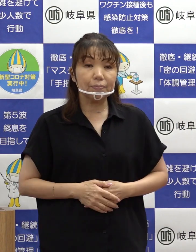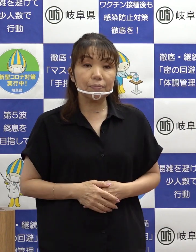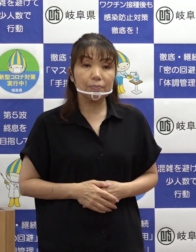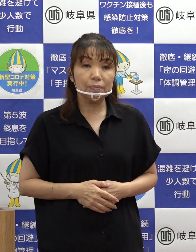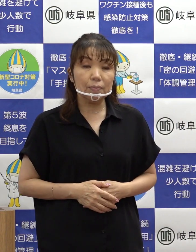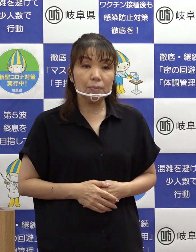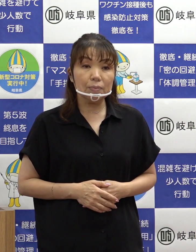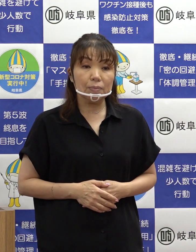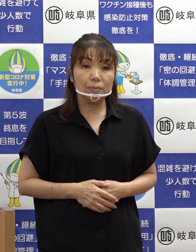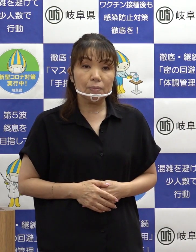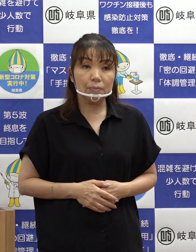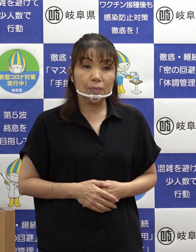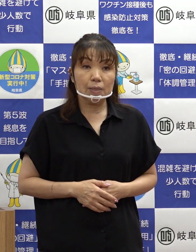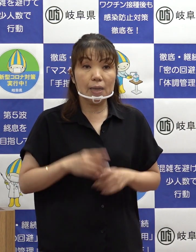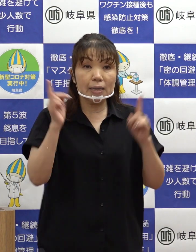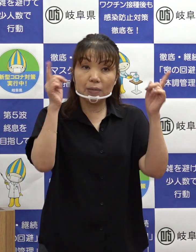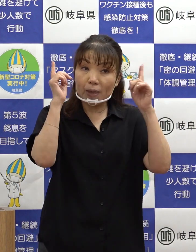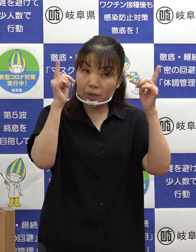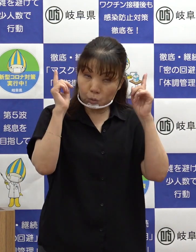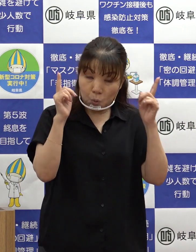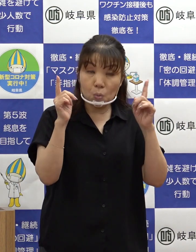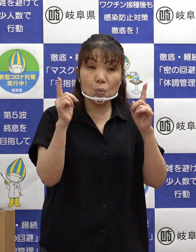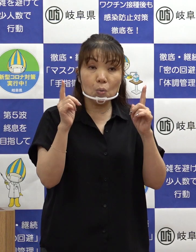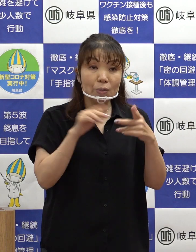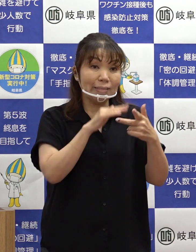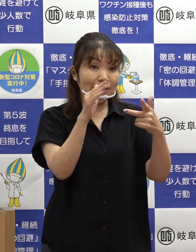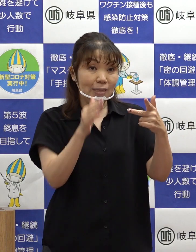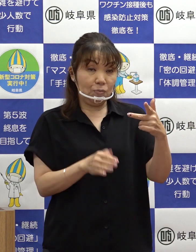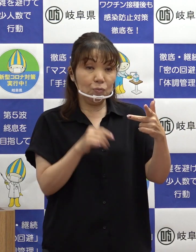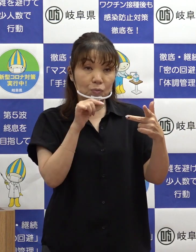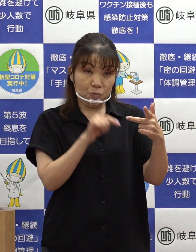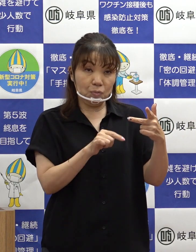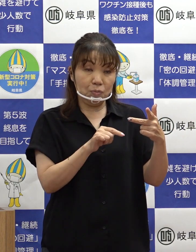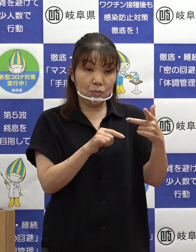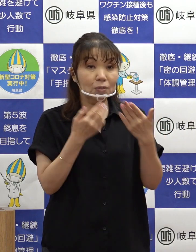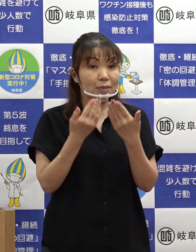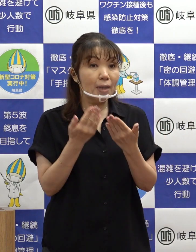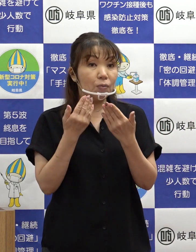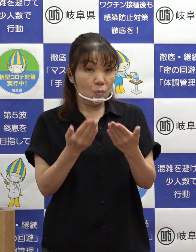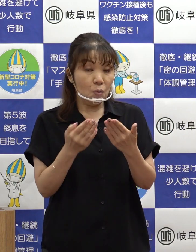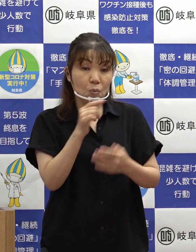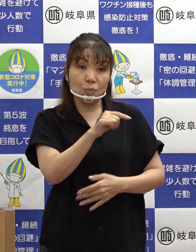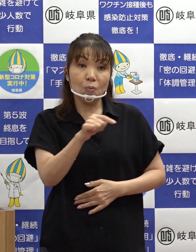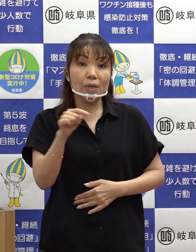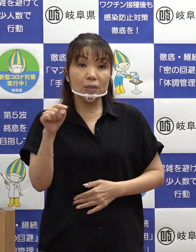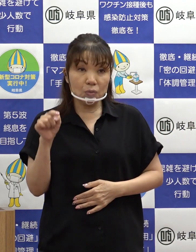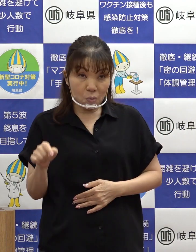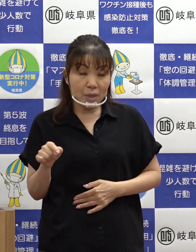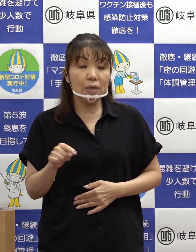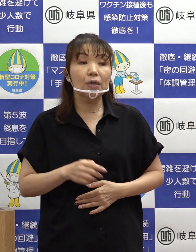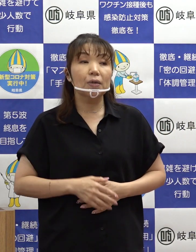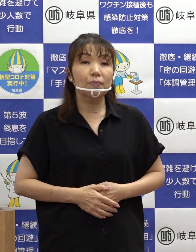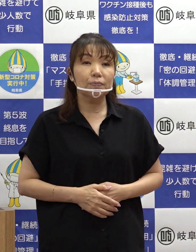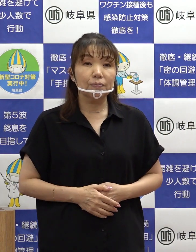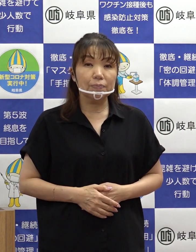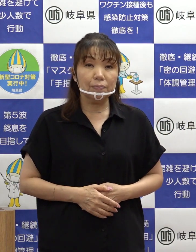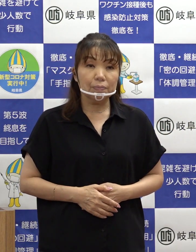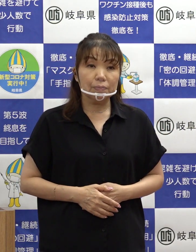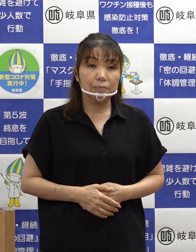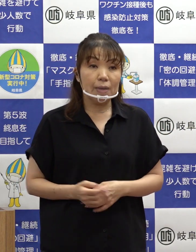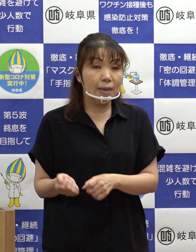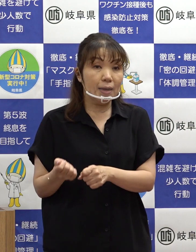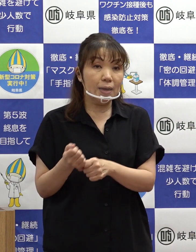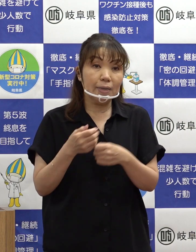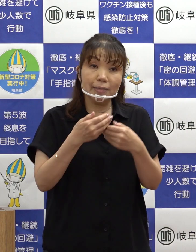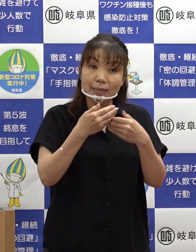からイベント、それから施設、それから学校、それぞれですね、再開